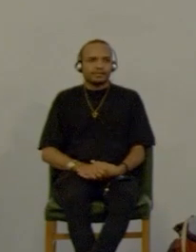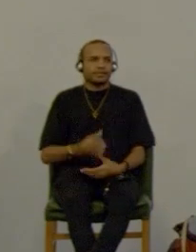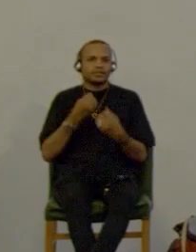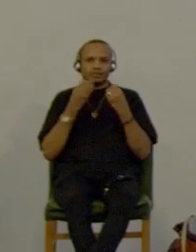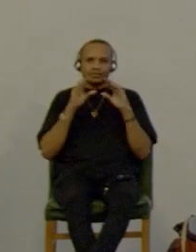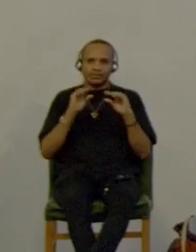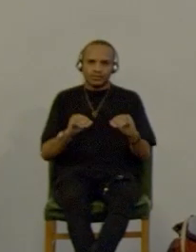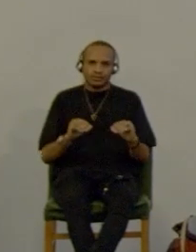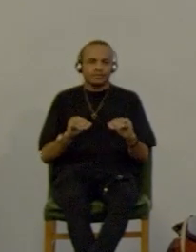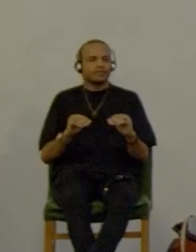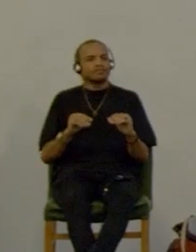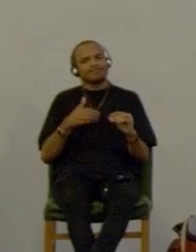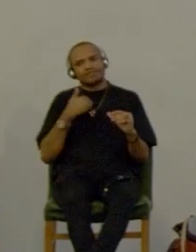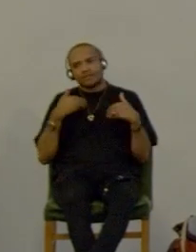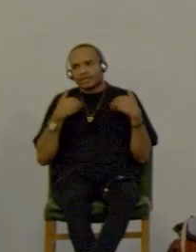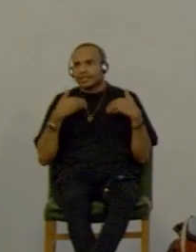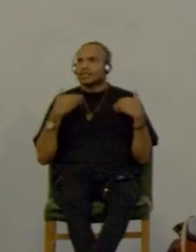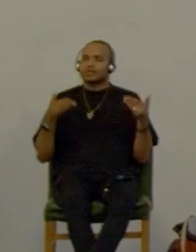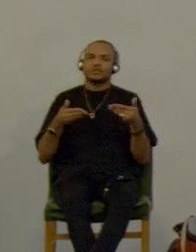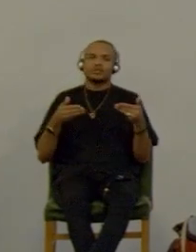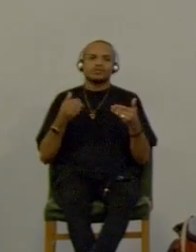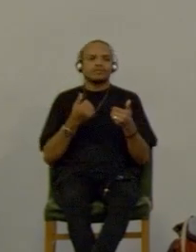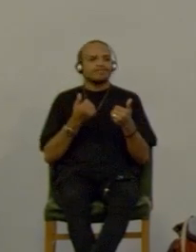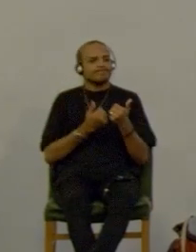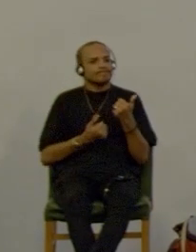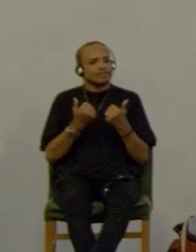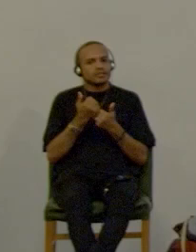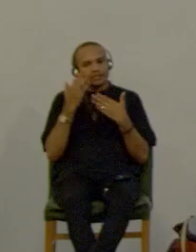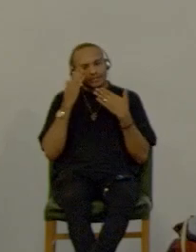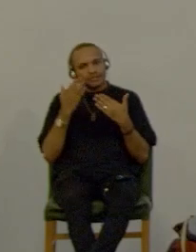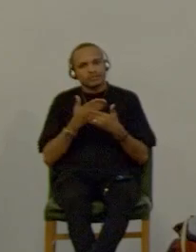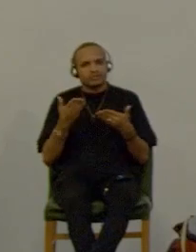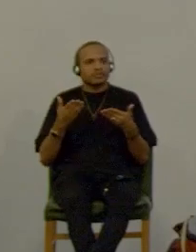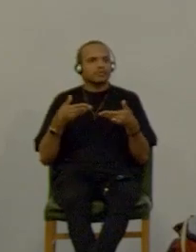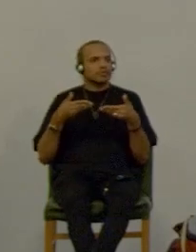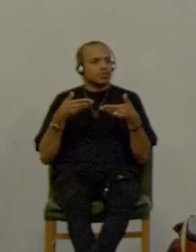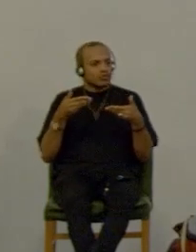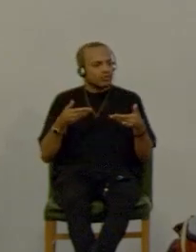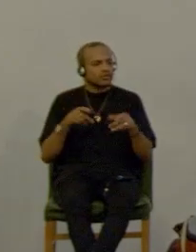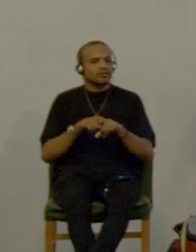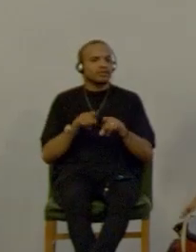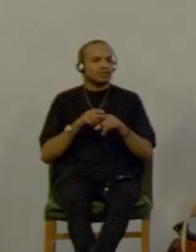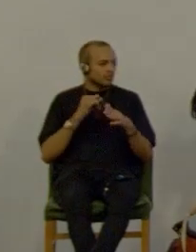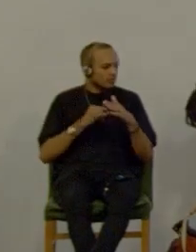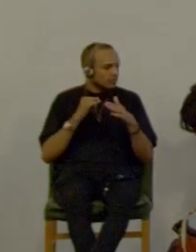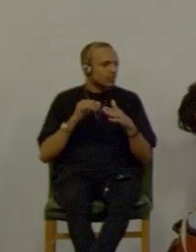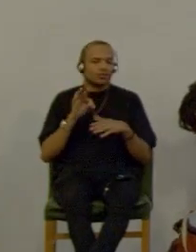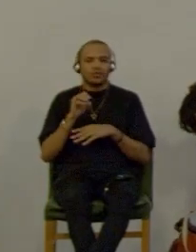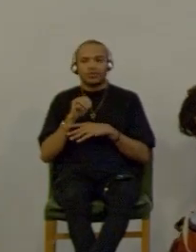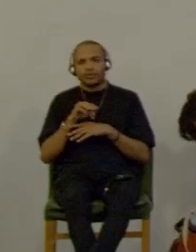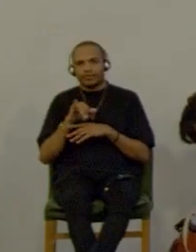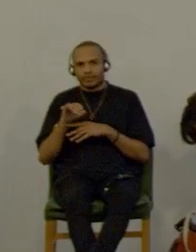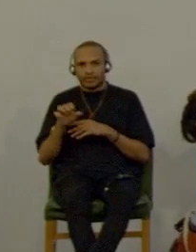Boa noite, é uma alegria, uma honra estar aqui hoje. Agradeço muito o convite do Instituto